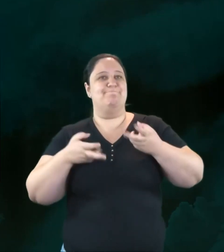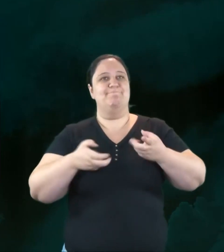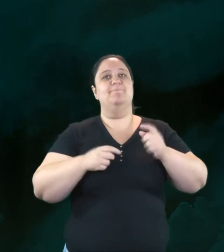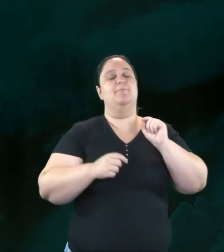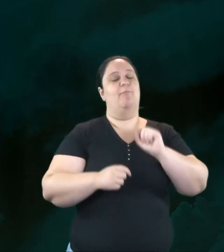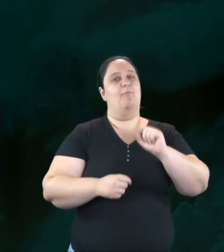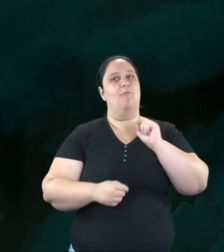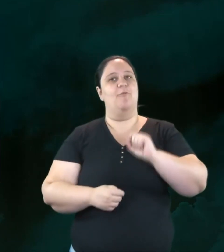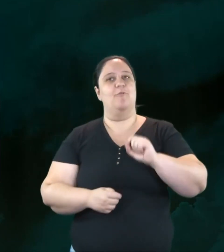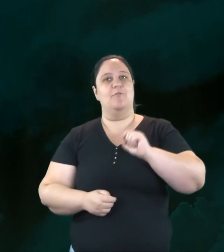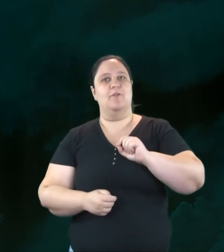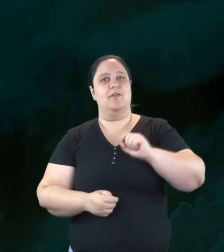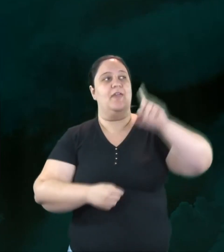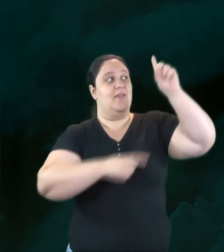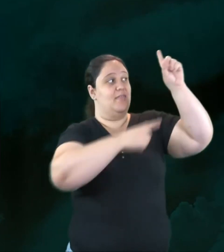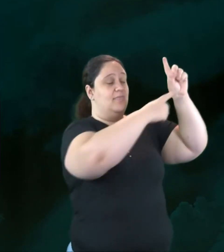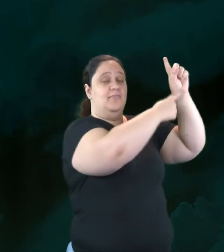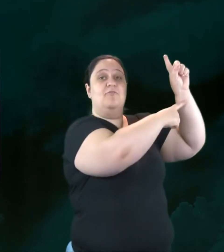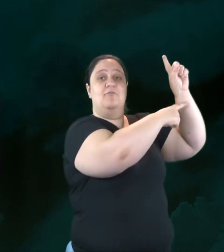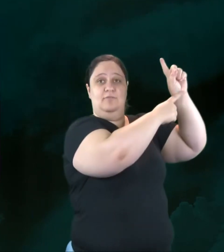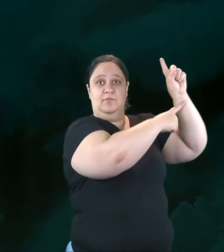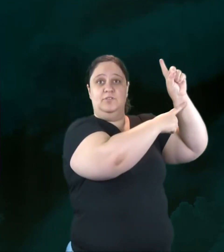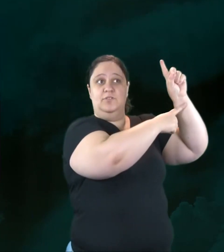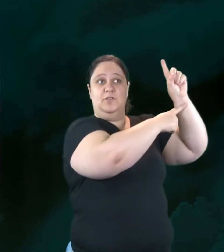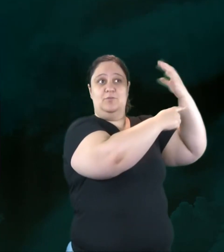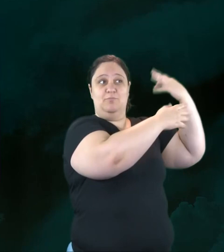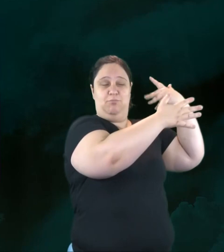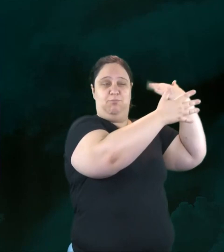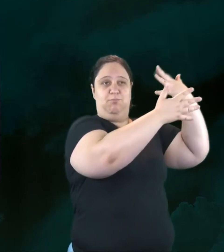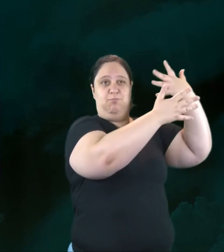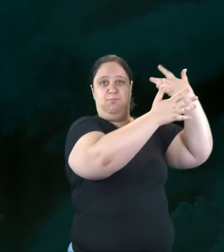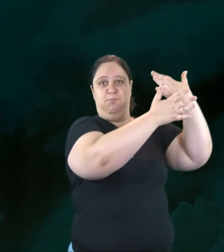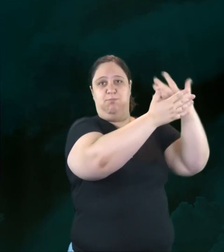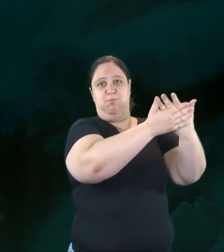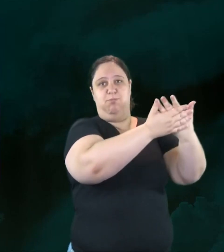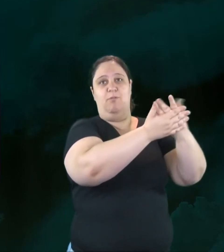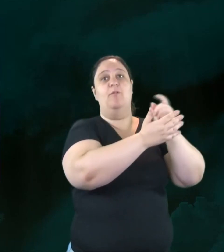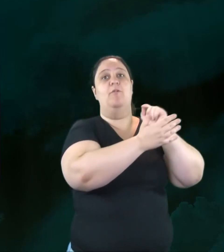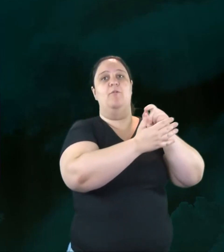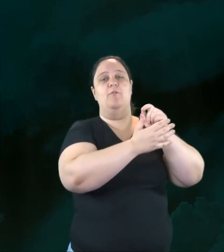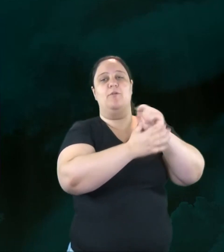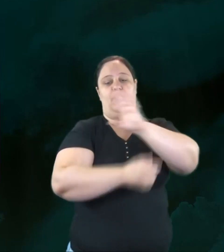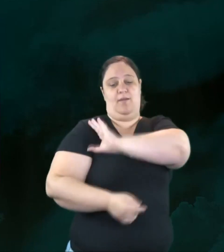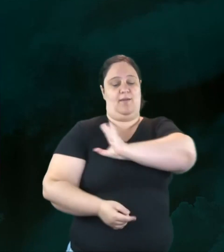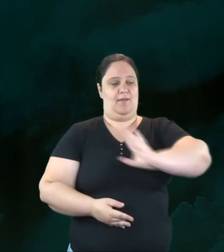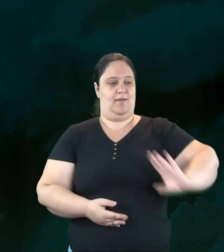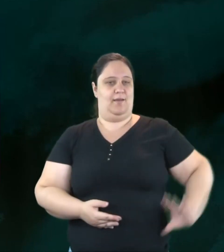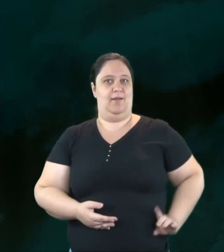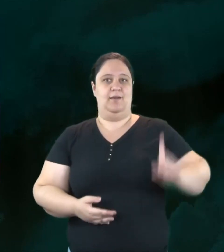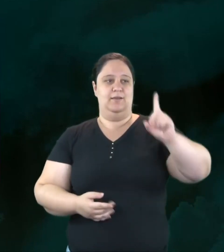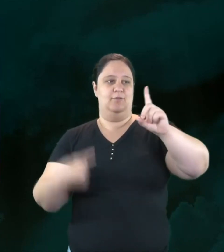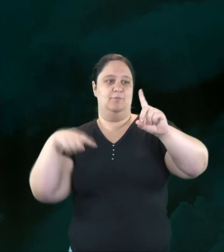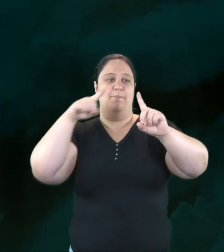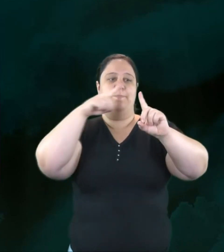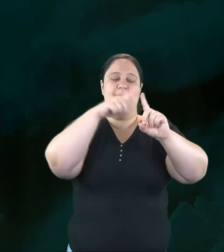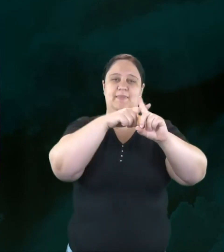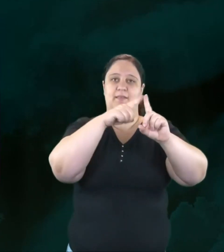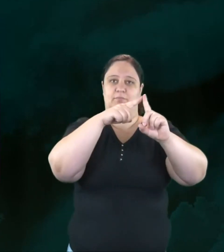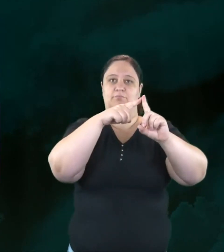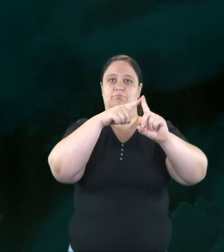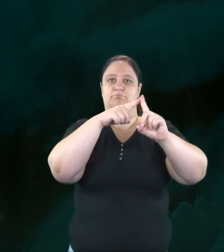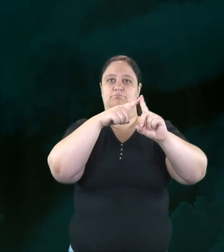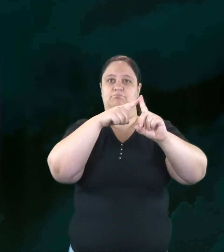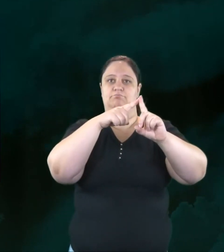queria, né, desde a eternidade passada, é fazer todas as coisas convergirem em